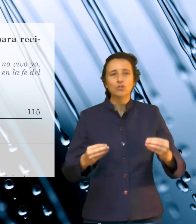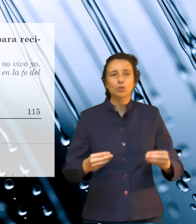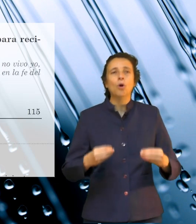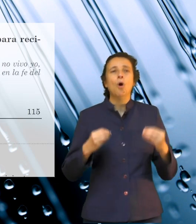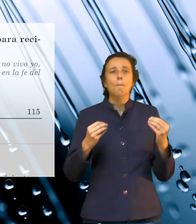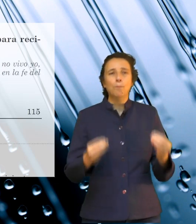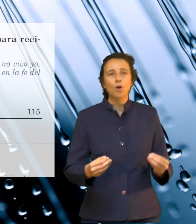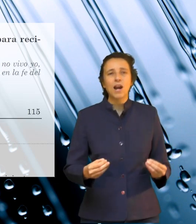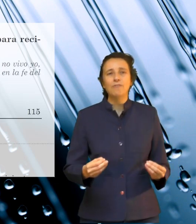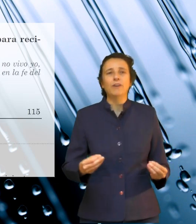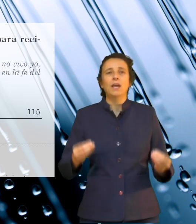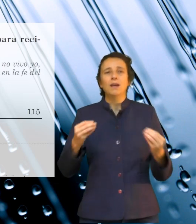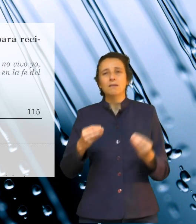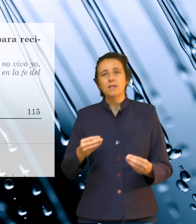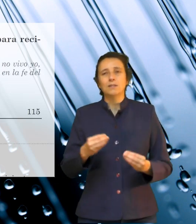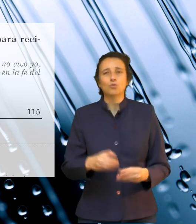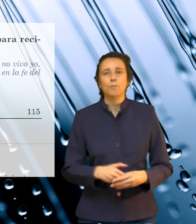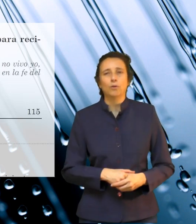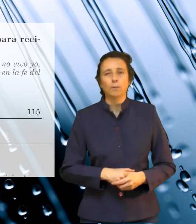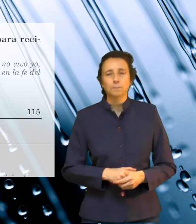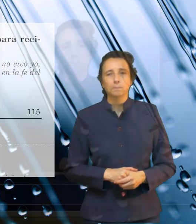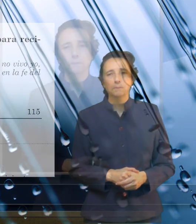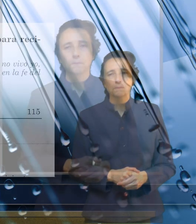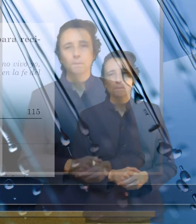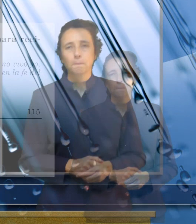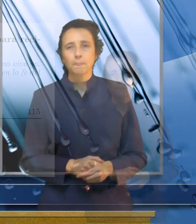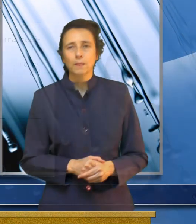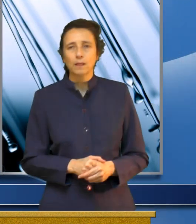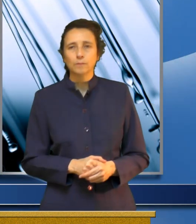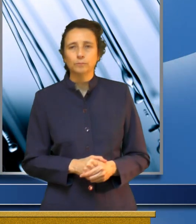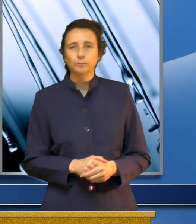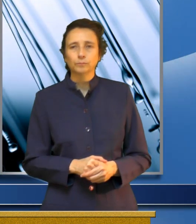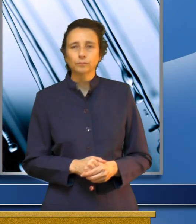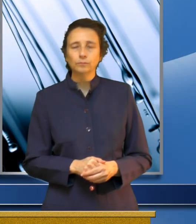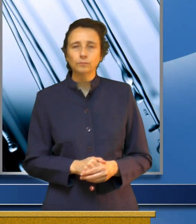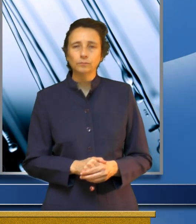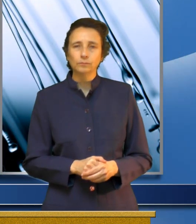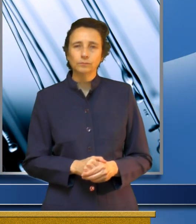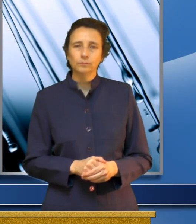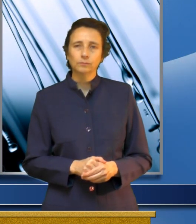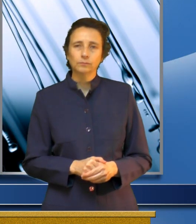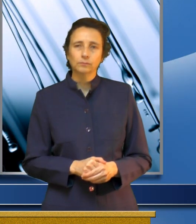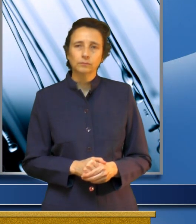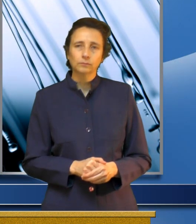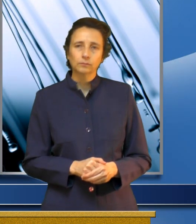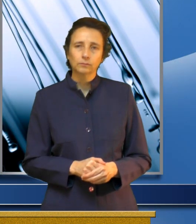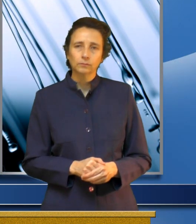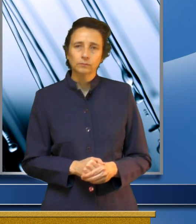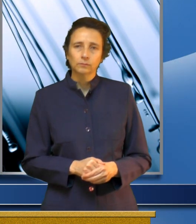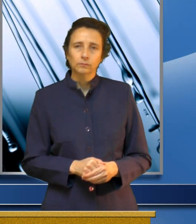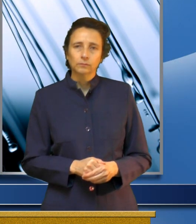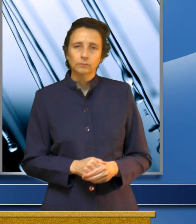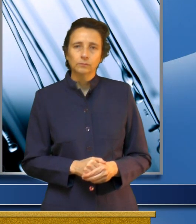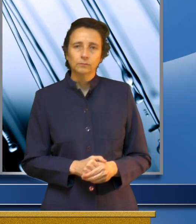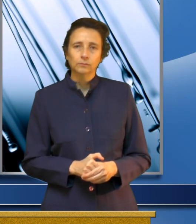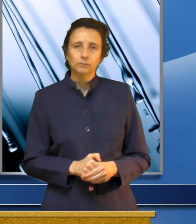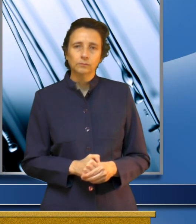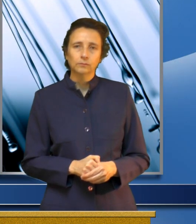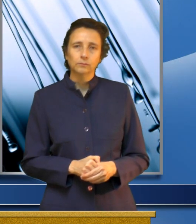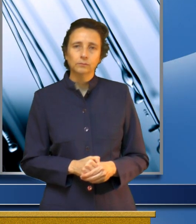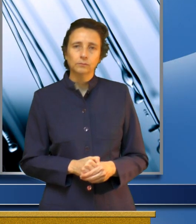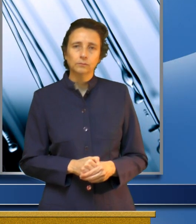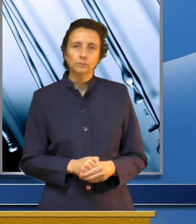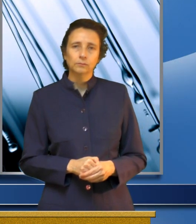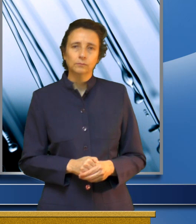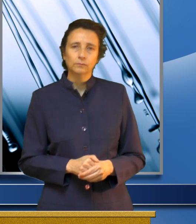en Cristo por la fe y en su amor. Muchas gracias, Raquel. Prácticamente esta primera pregunta